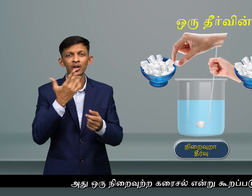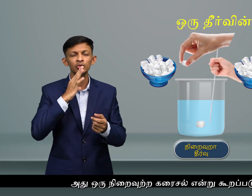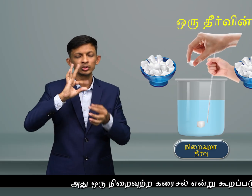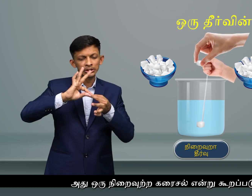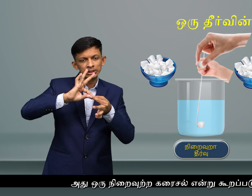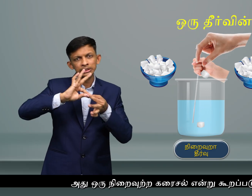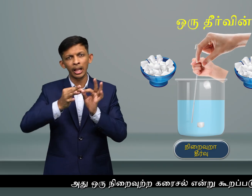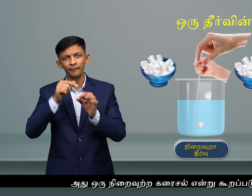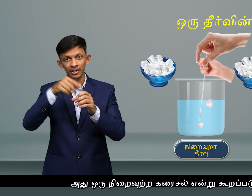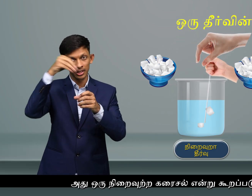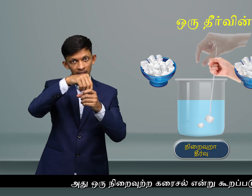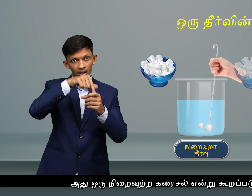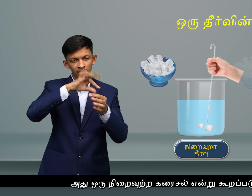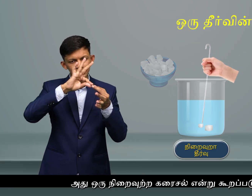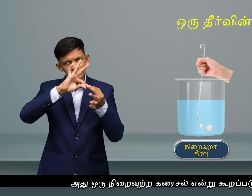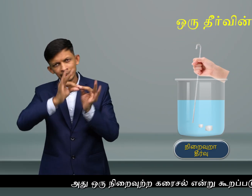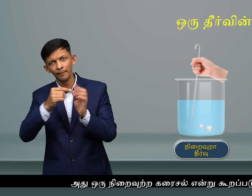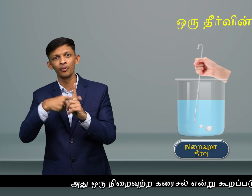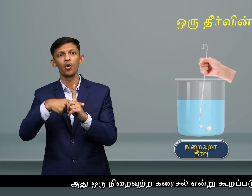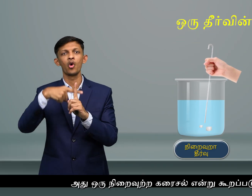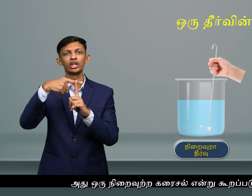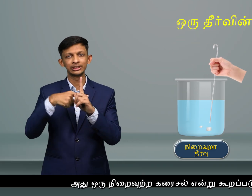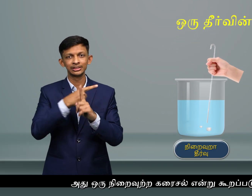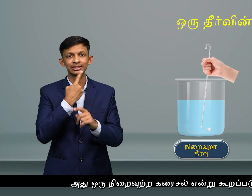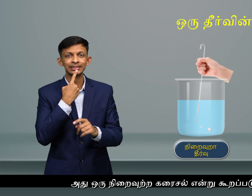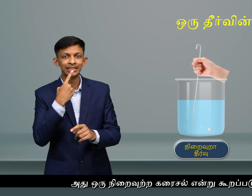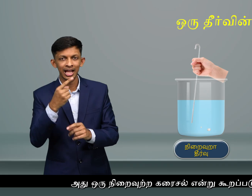ஒரு நிறைவுற்ற கரைசல் என்று கூறப்படுகிறது.